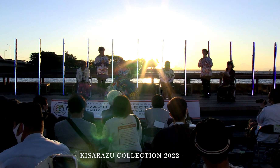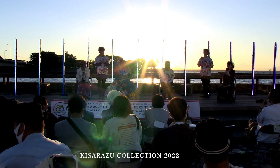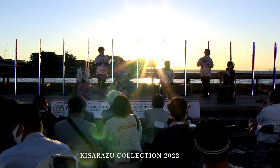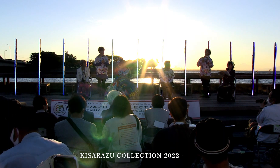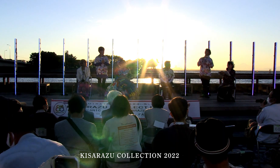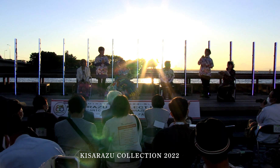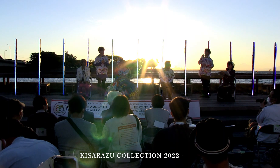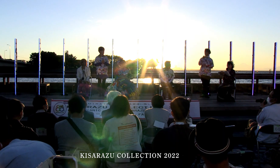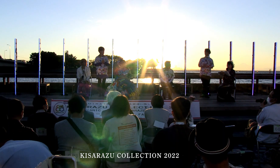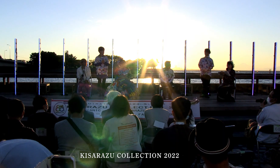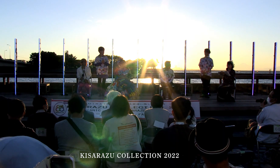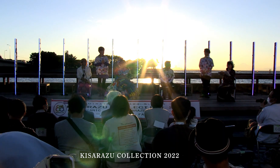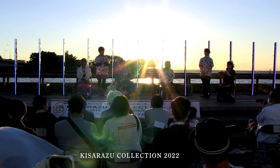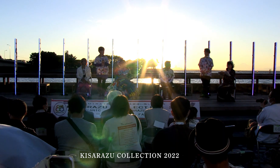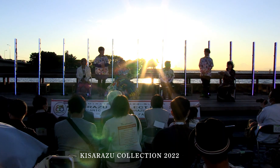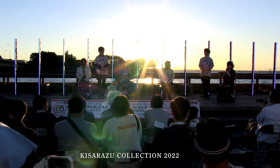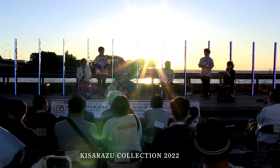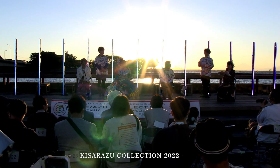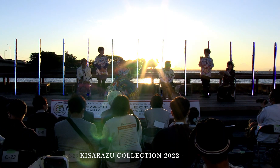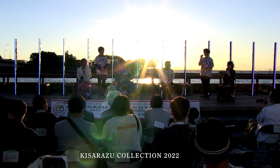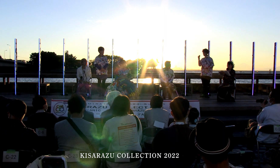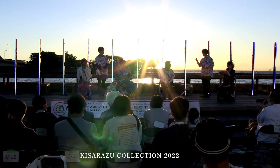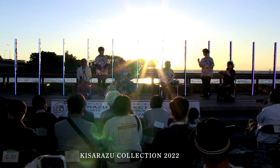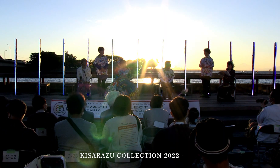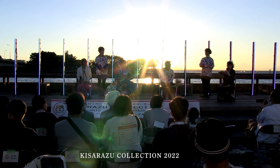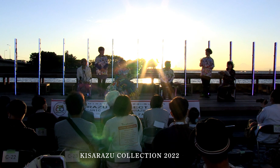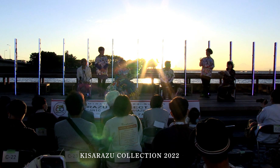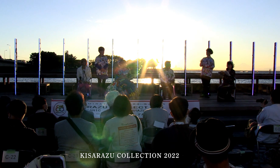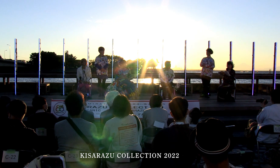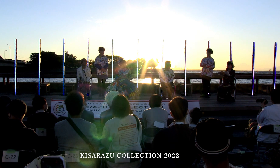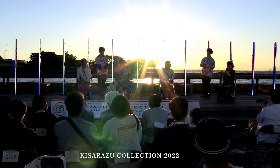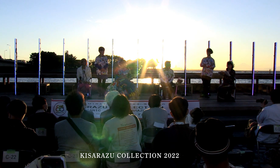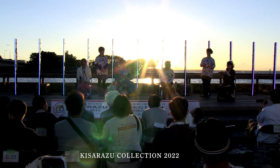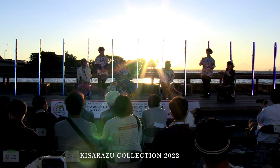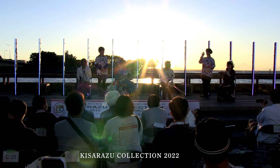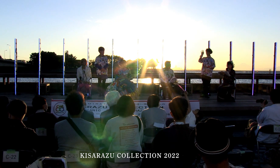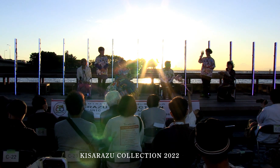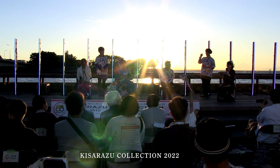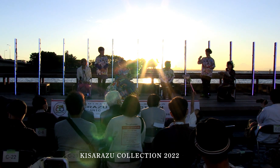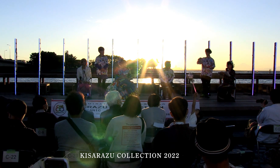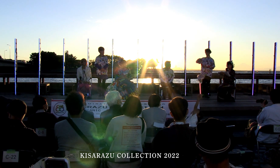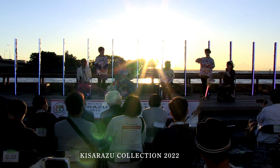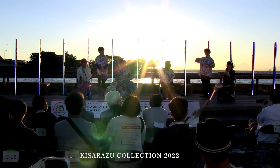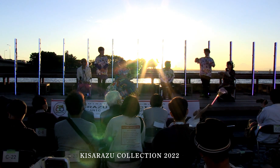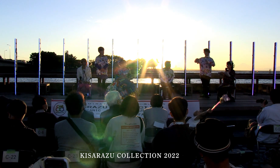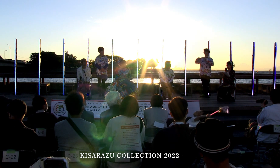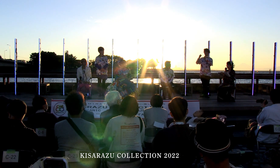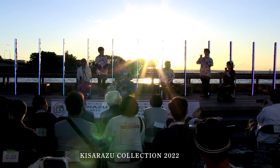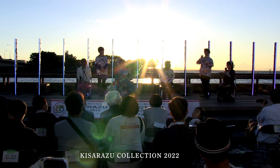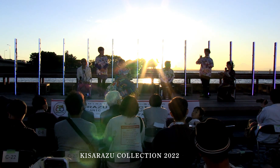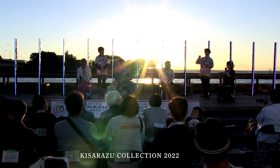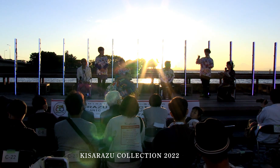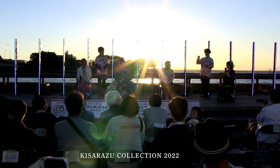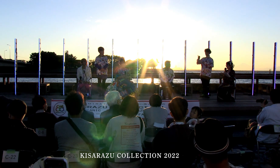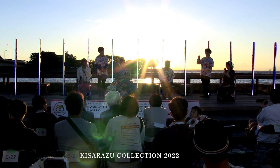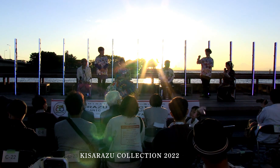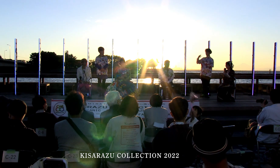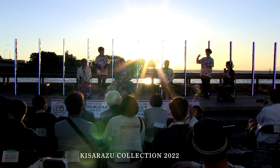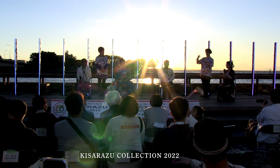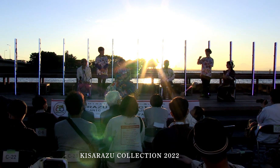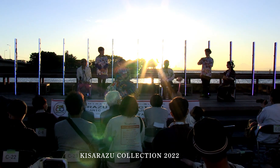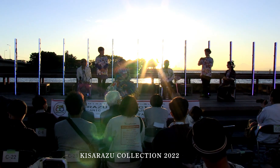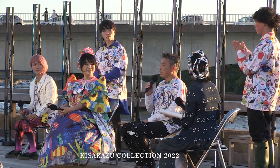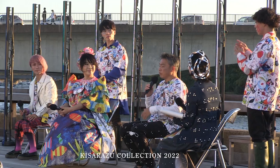。そこで質問です。これからの木更津市をどのような街にしたいと考えております